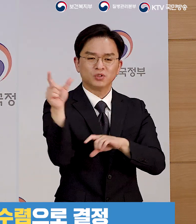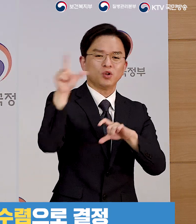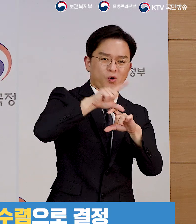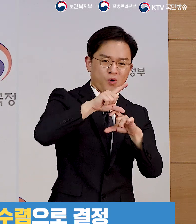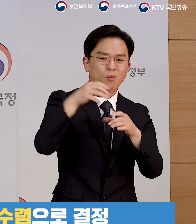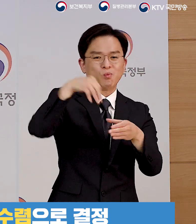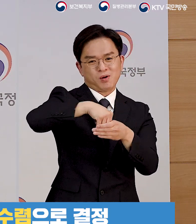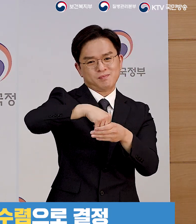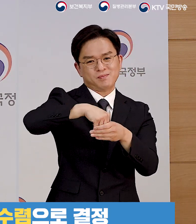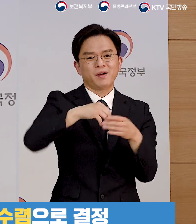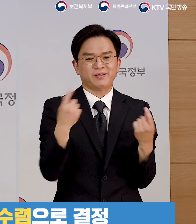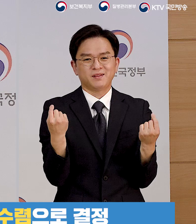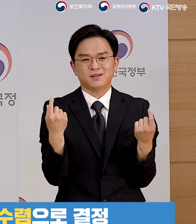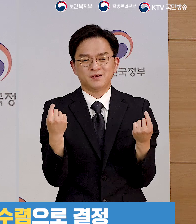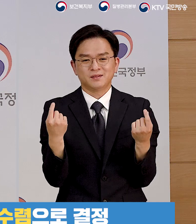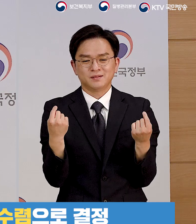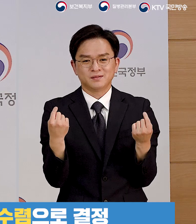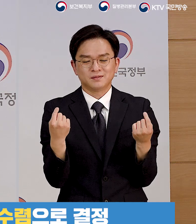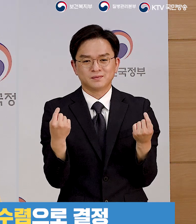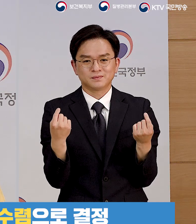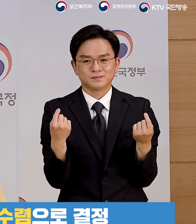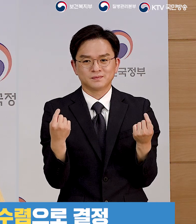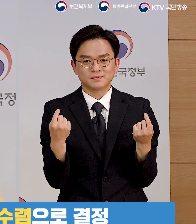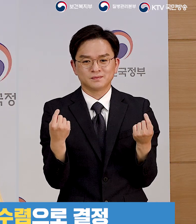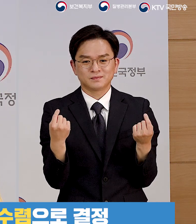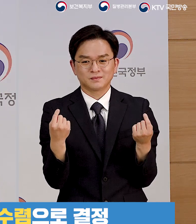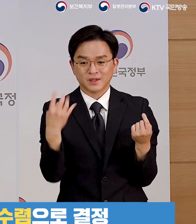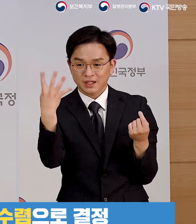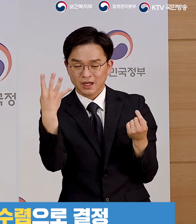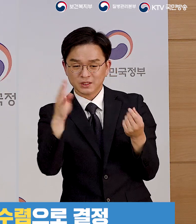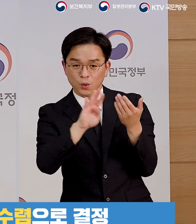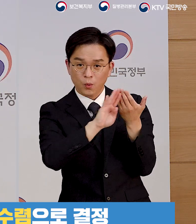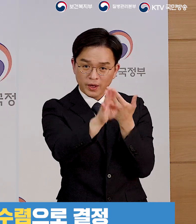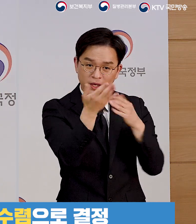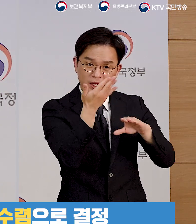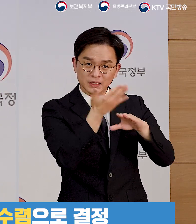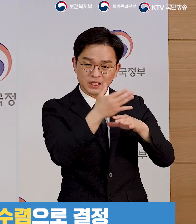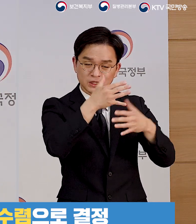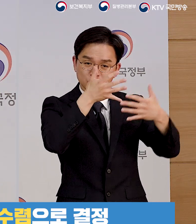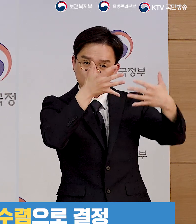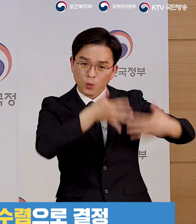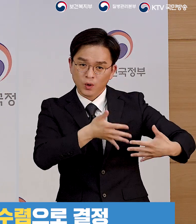외에도 다른 부분도 고려할 부분이 많이 있기 때문에 그때는